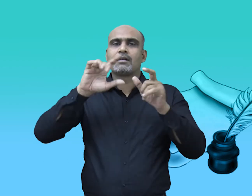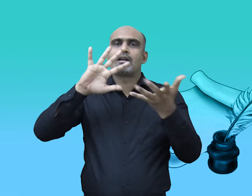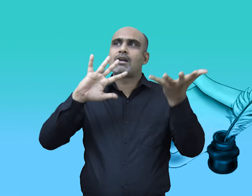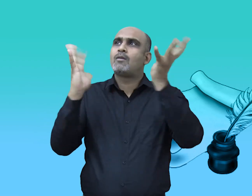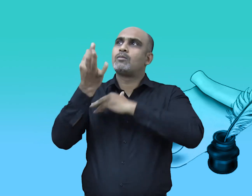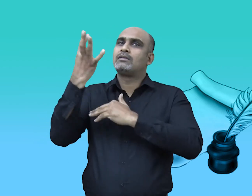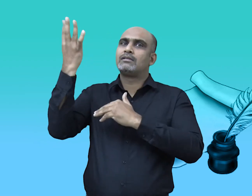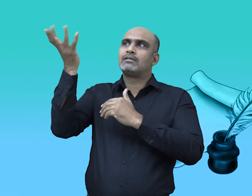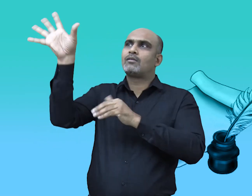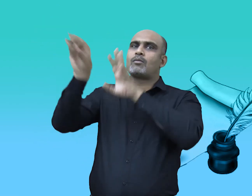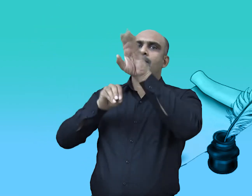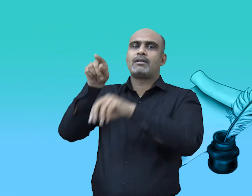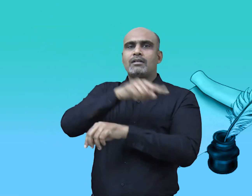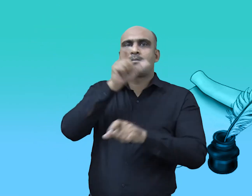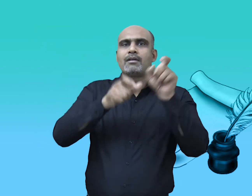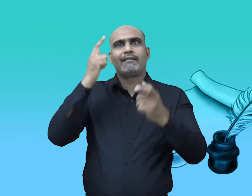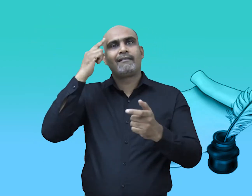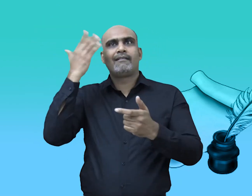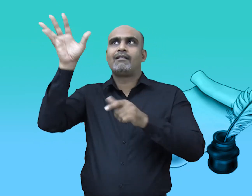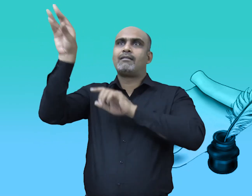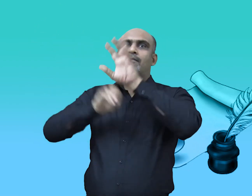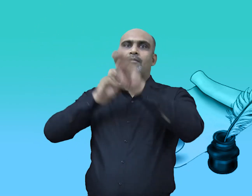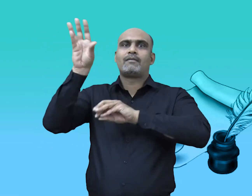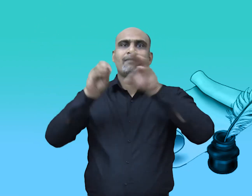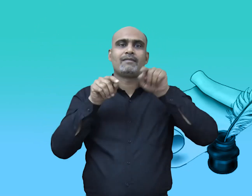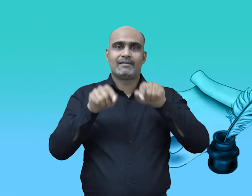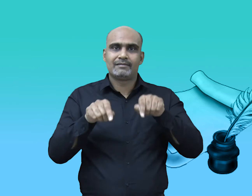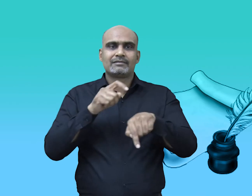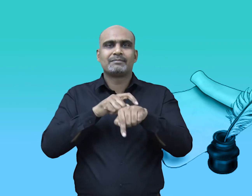को अपने देश में लागू करते हैं और उनके अनुसार ही चलते हैं।